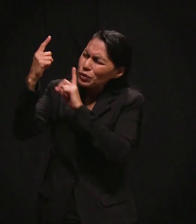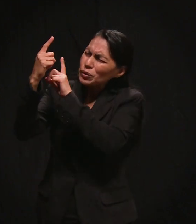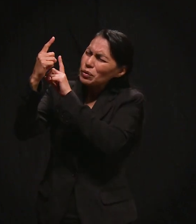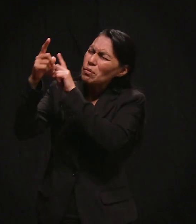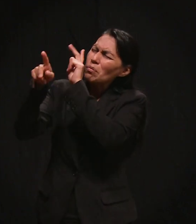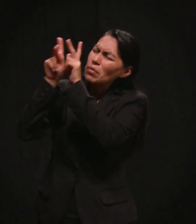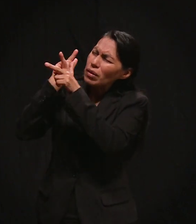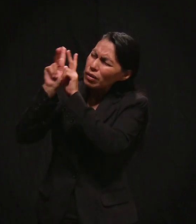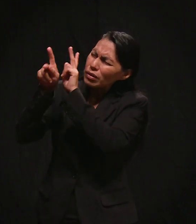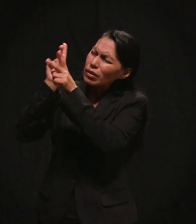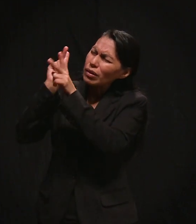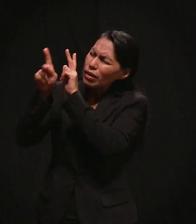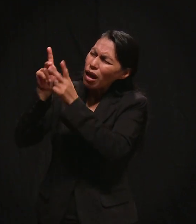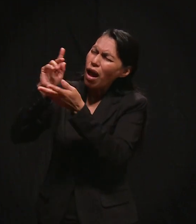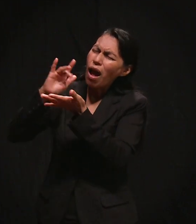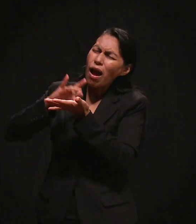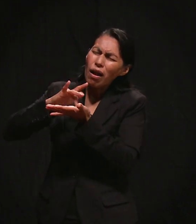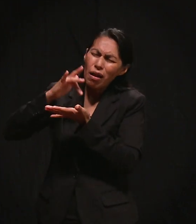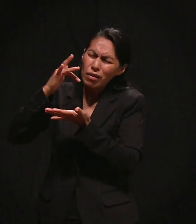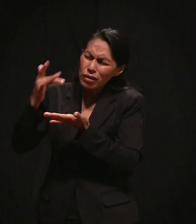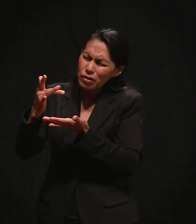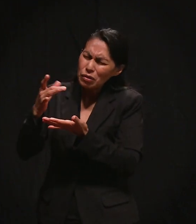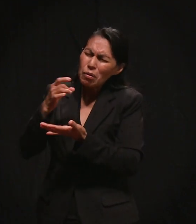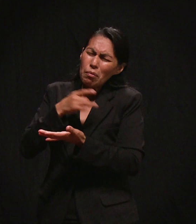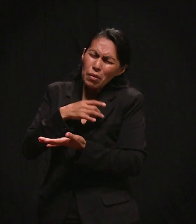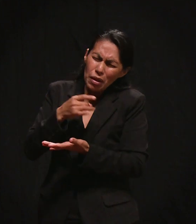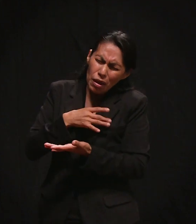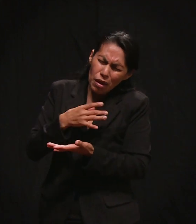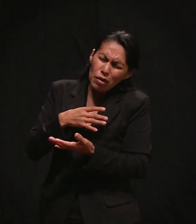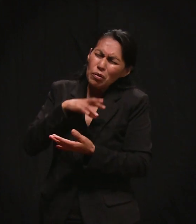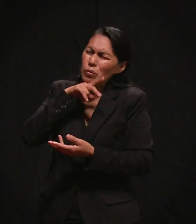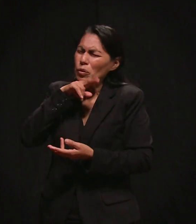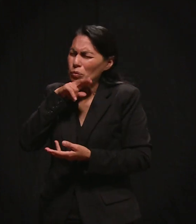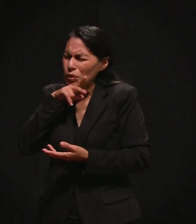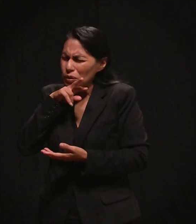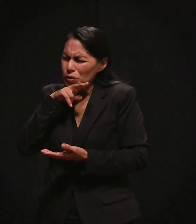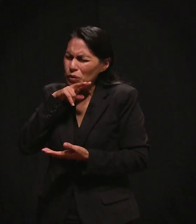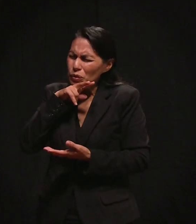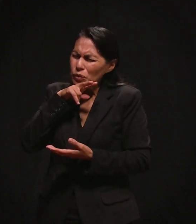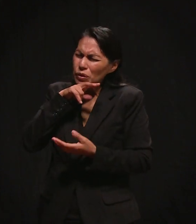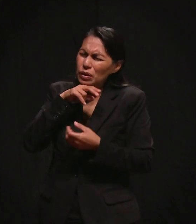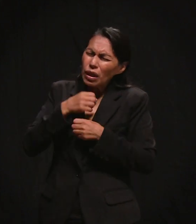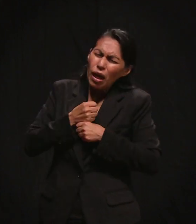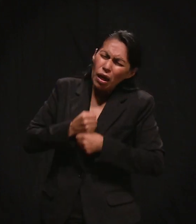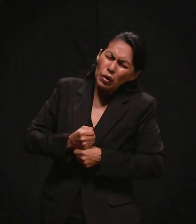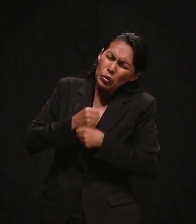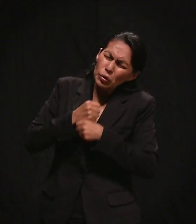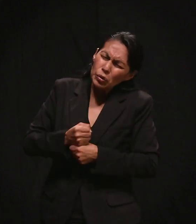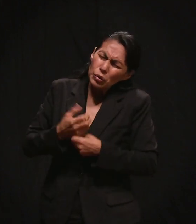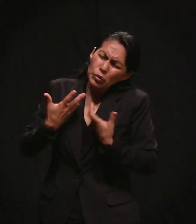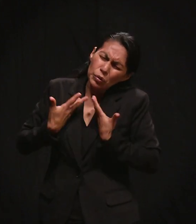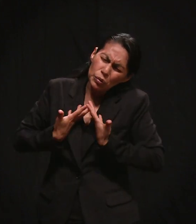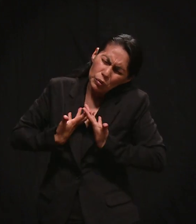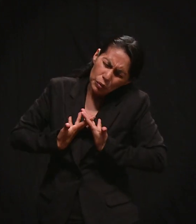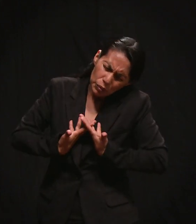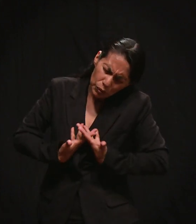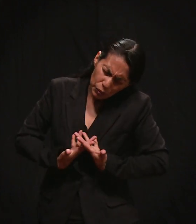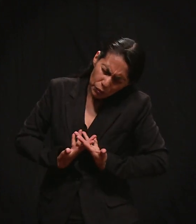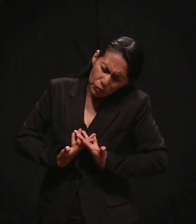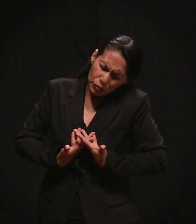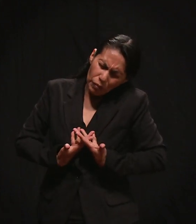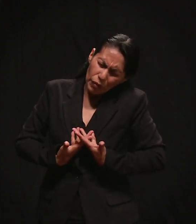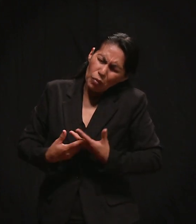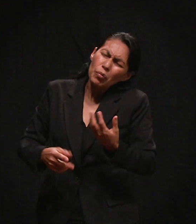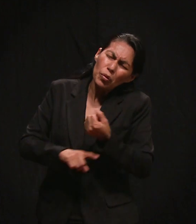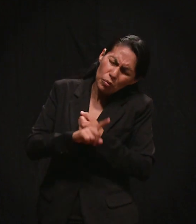agradecimientos, nuestros temores, nuestras preocupaciones, nuestras angustias y problemas. Queremos